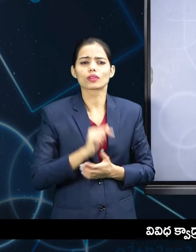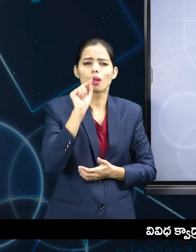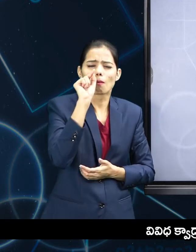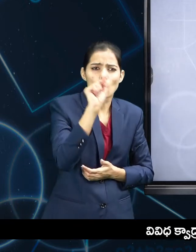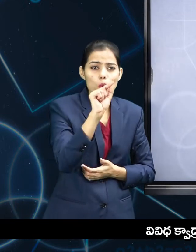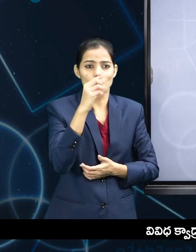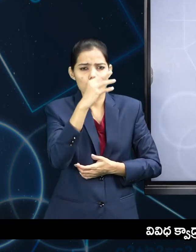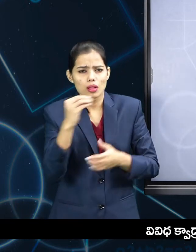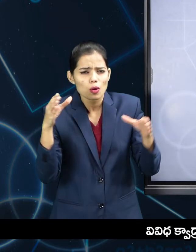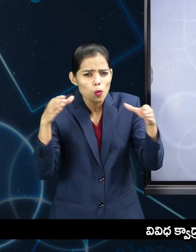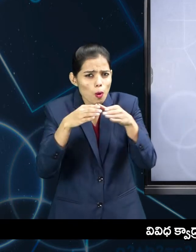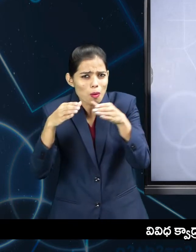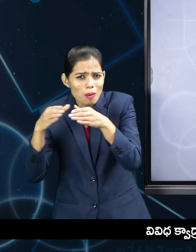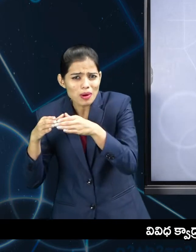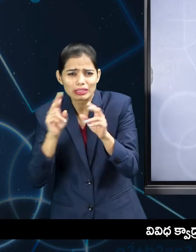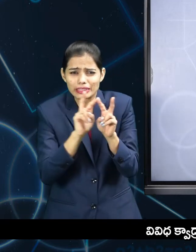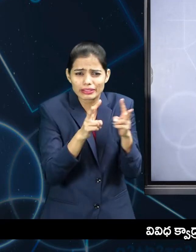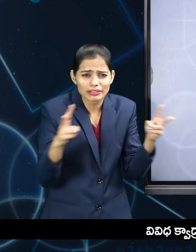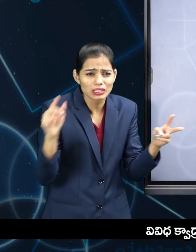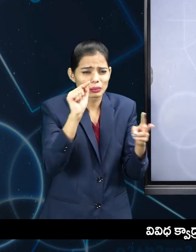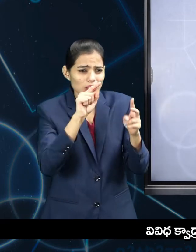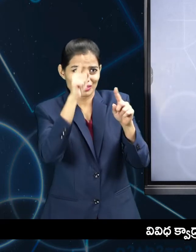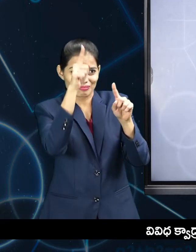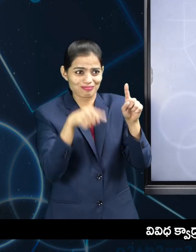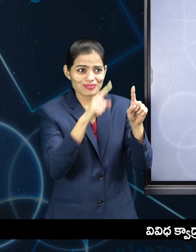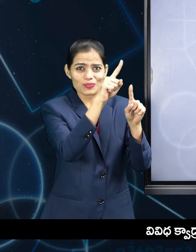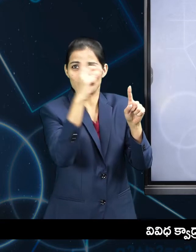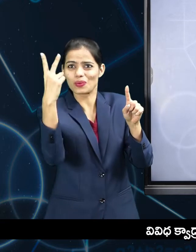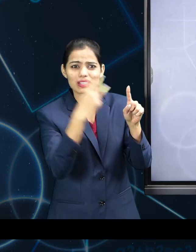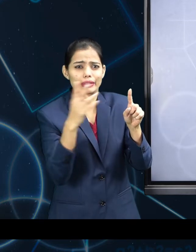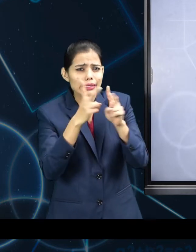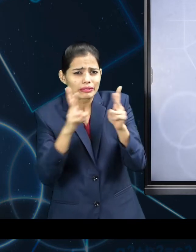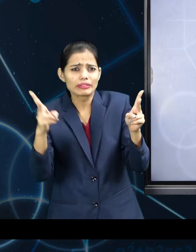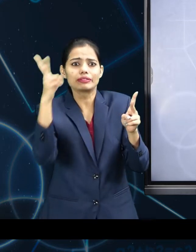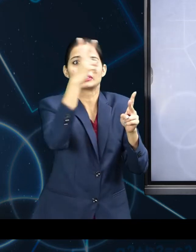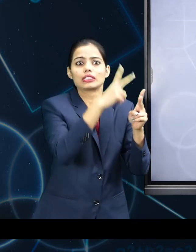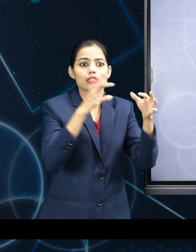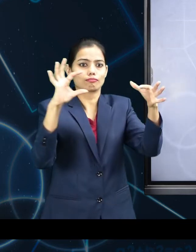వివిధ క్వాడ్రాంట్లలోని పాయింట్లను ఖచ్చితంగా ప్లాట్ చేయండి మరియు వర్గీకరించండి.